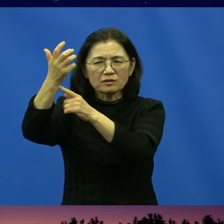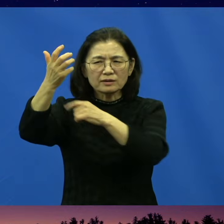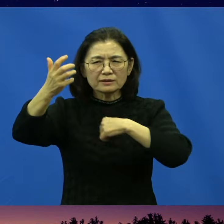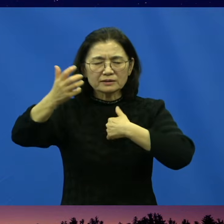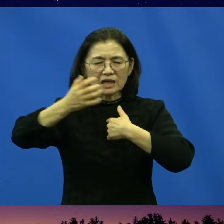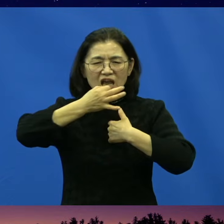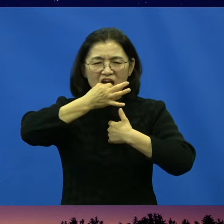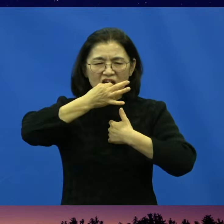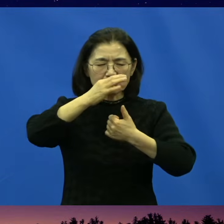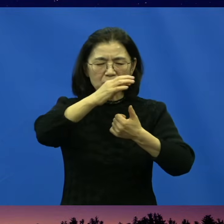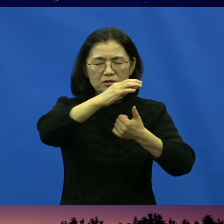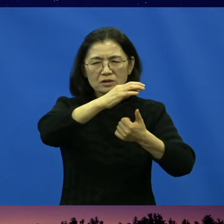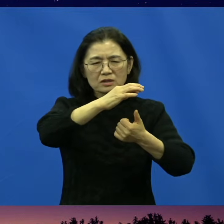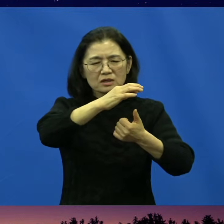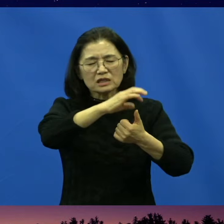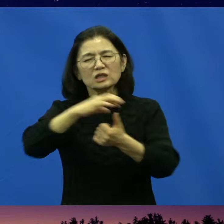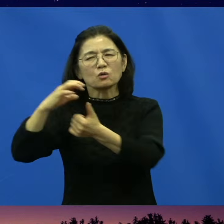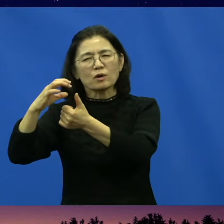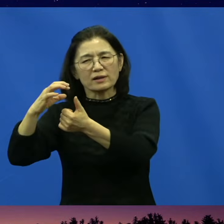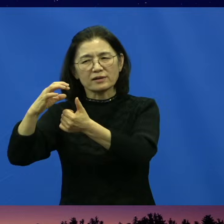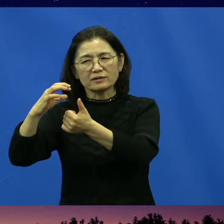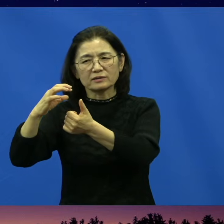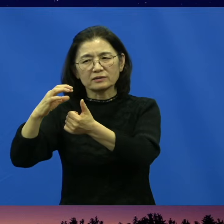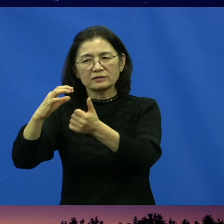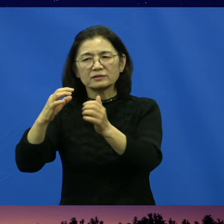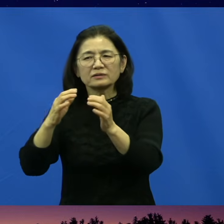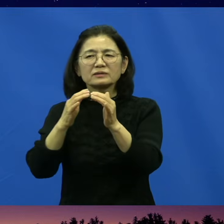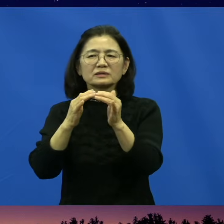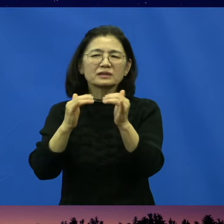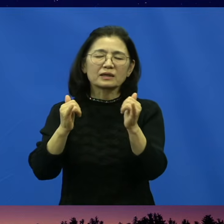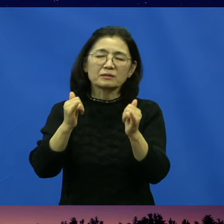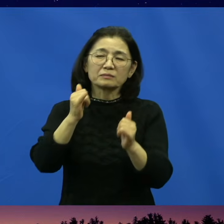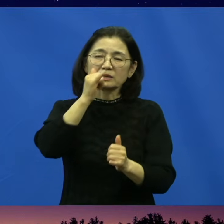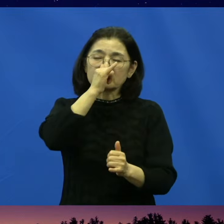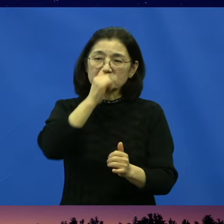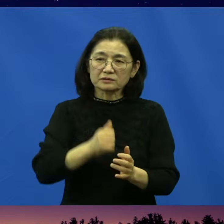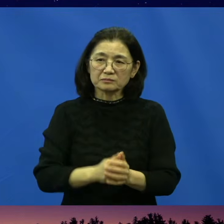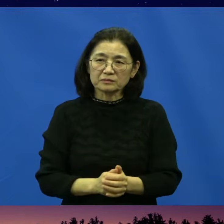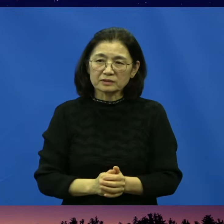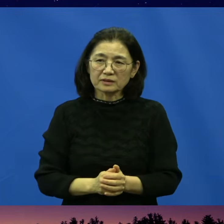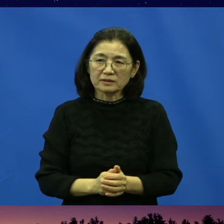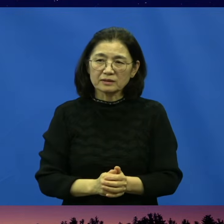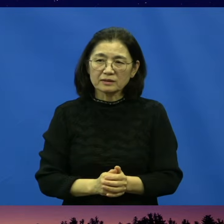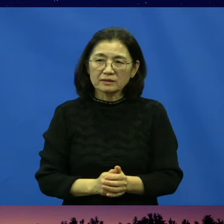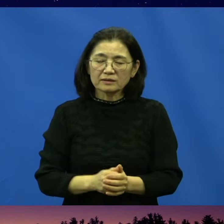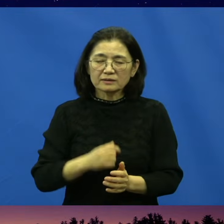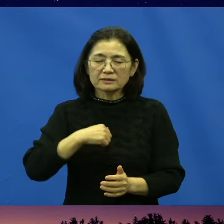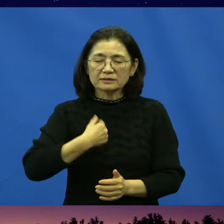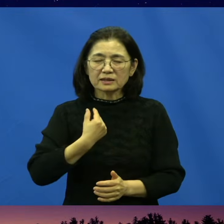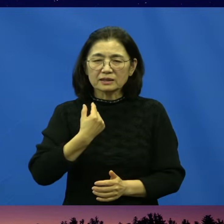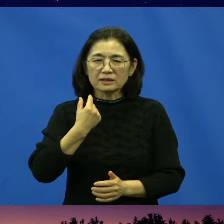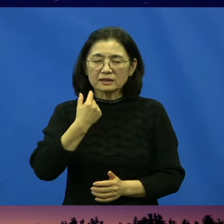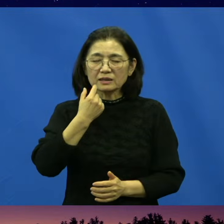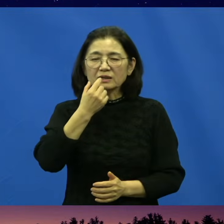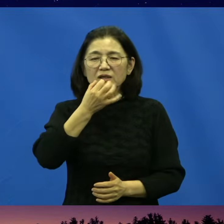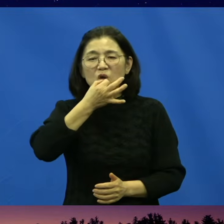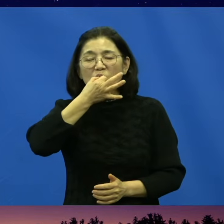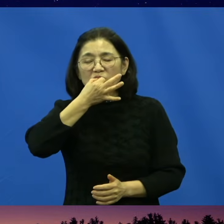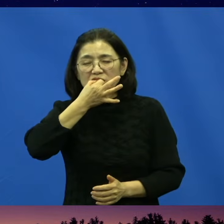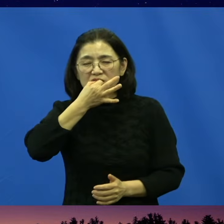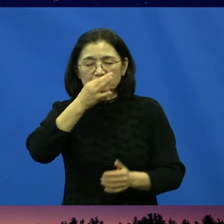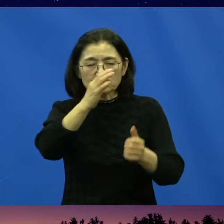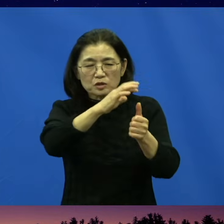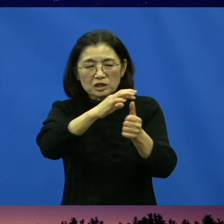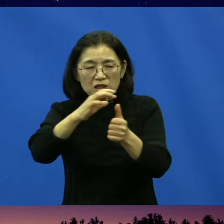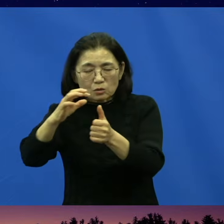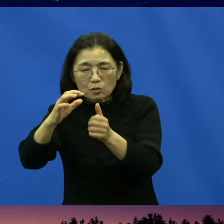그 종교적인 정욕이 처리될 때까지는 성령 충만을 받을 수 없다라고 말했습니다.